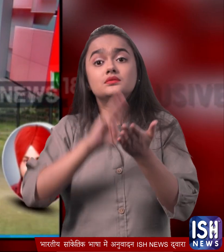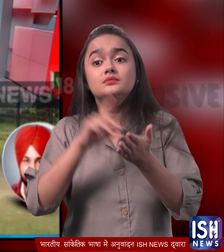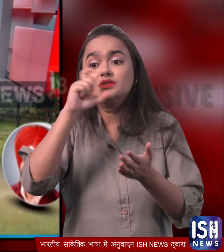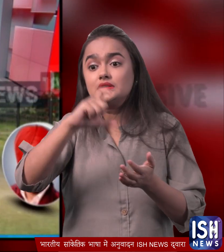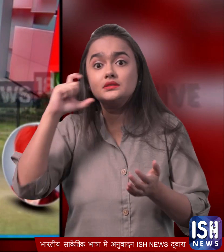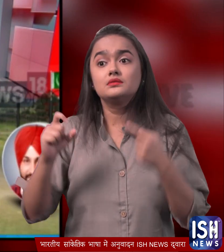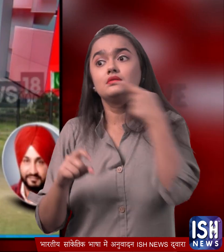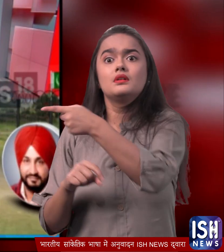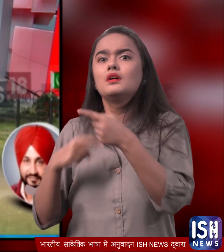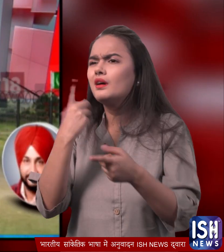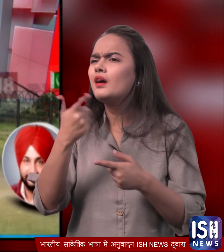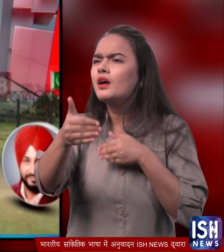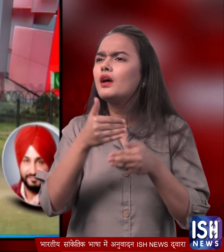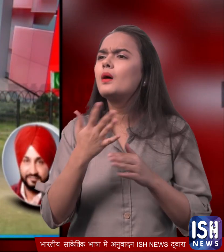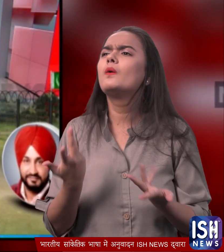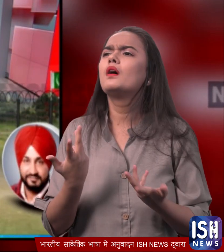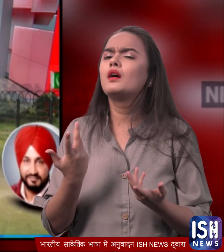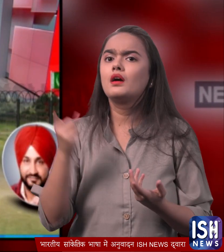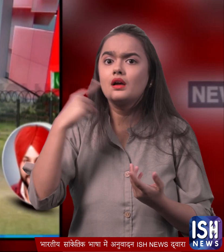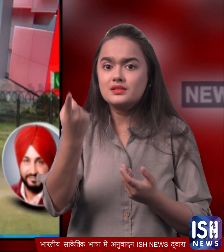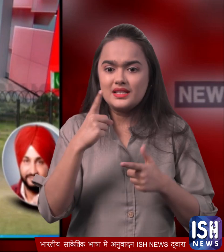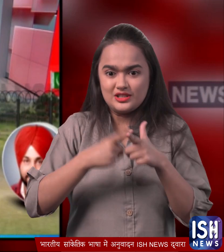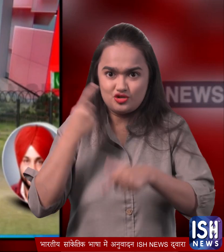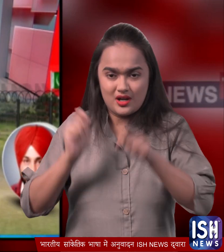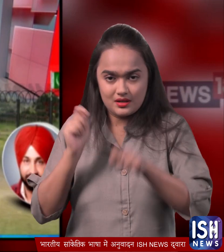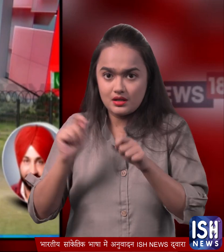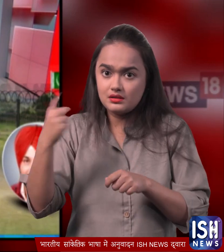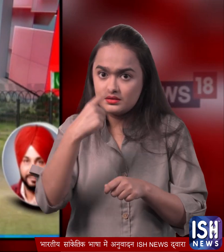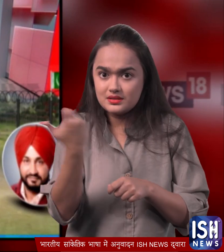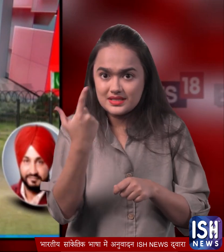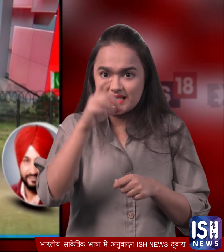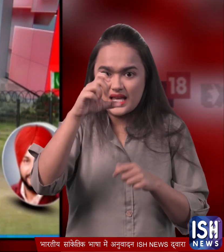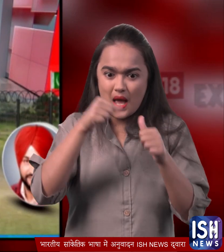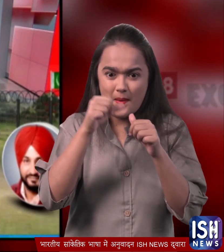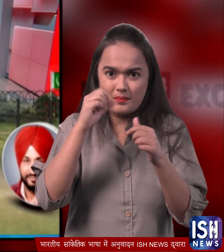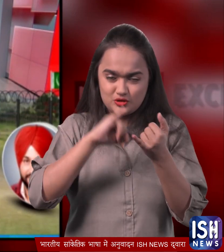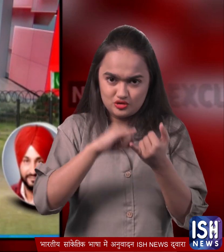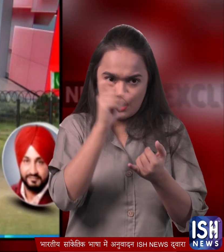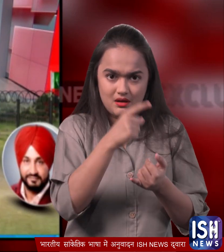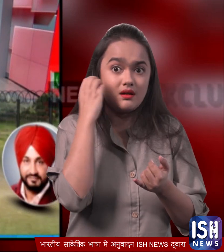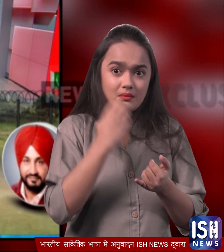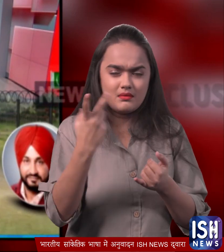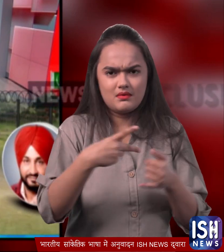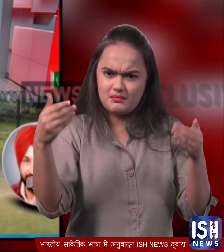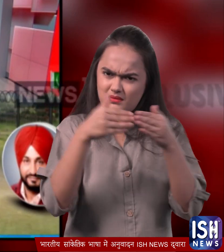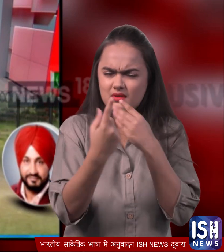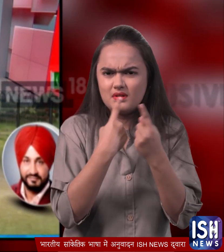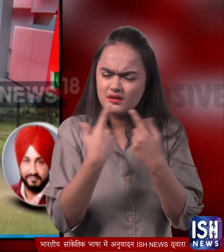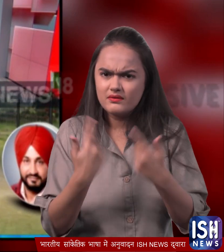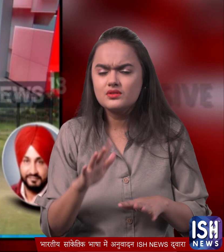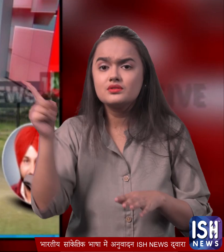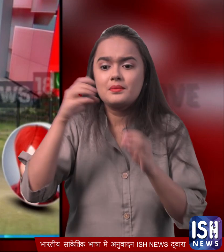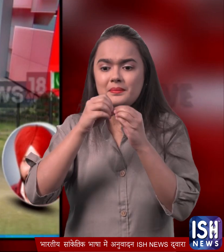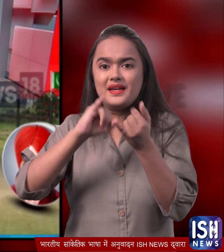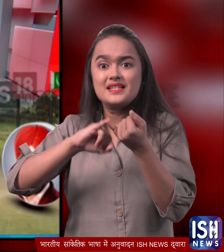ही मुख्यमंत्री चरणजीत सिंह चन्नी के रुख पर सवाल खड़े करी। जाखड़ ने अपने ट्वीट में सीएम चन्नी और अमित शाह की कुछ दिनों पहले हुई मुलाकात का जिक्र